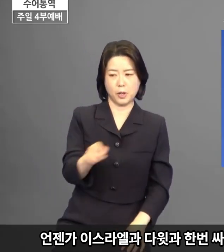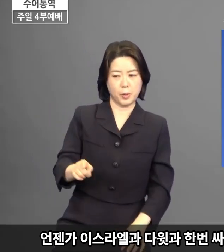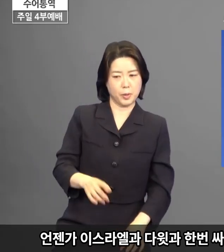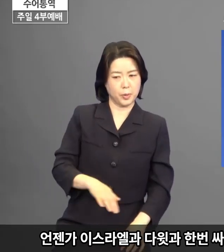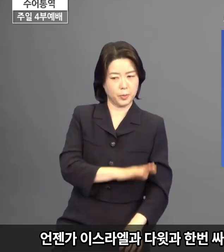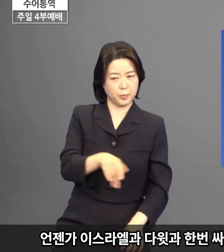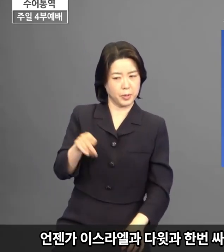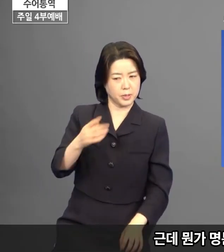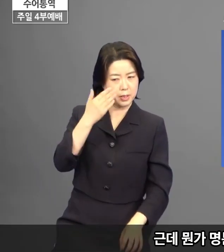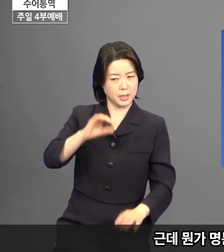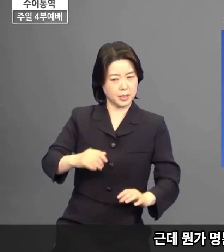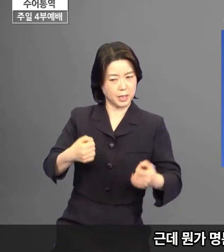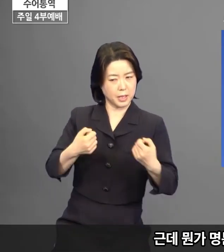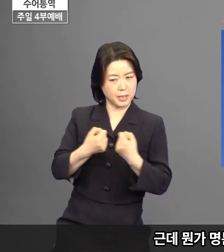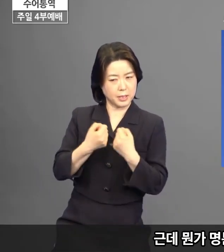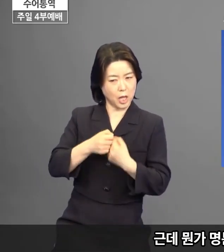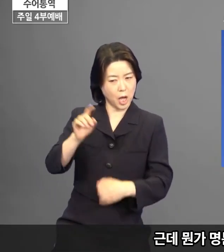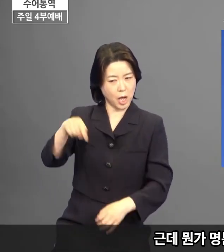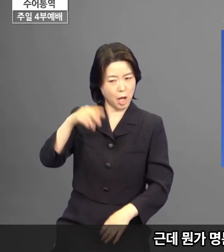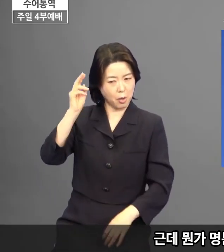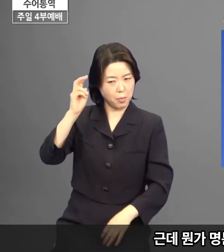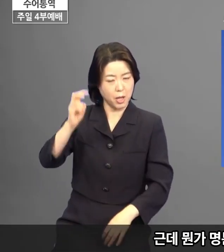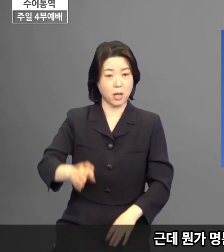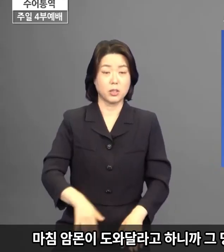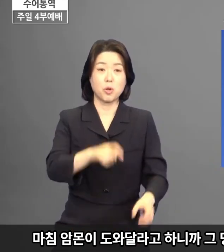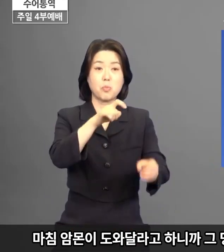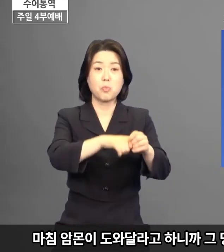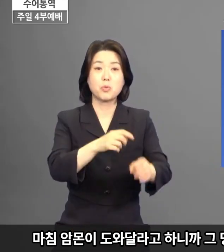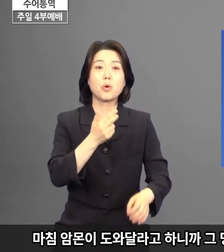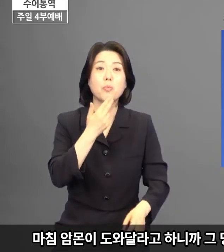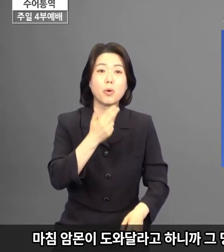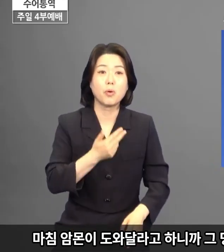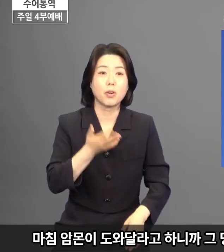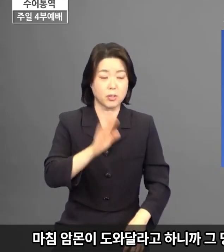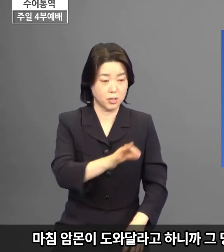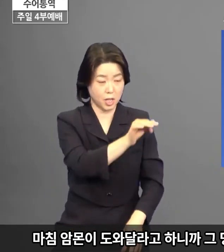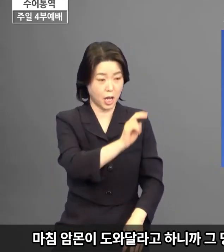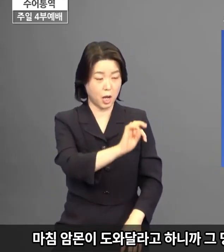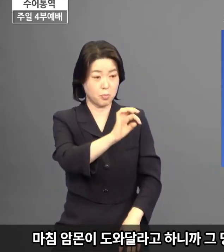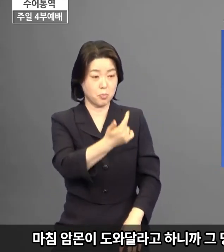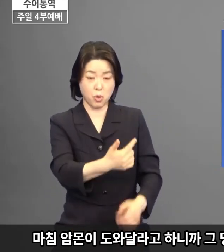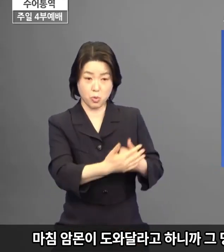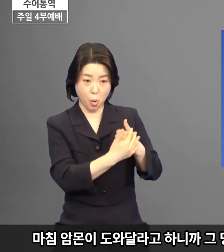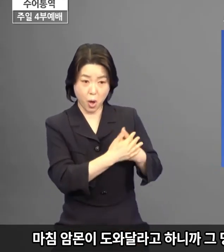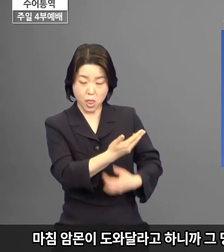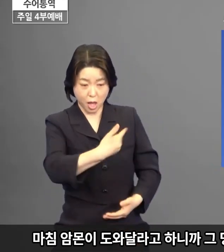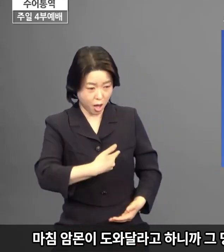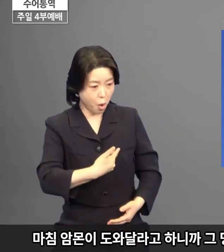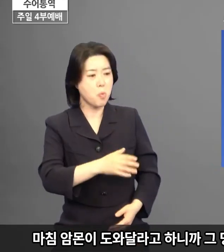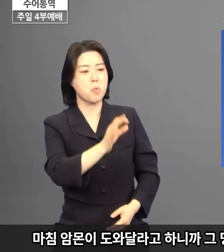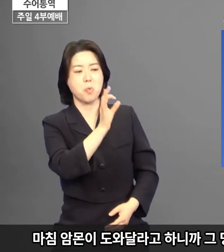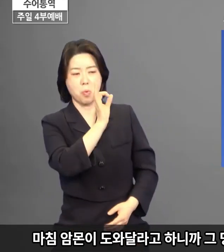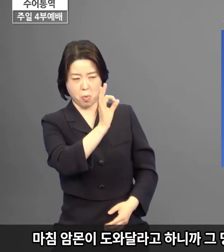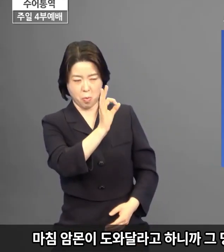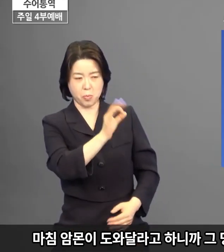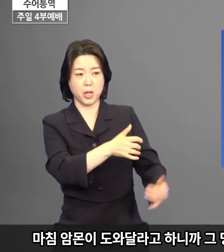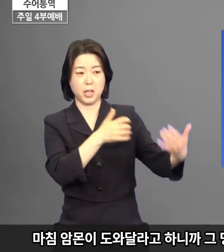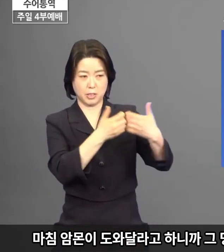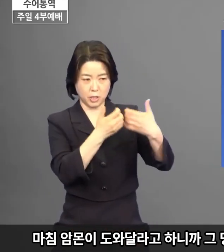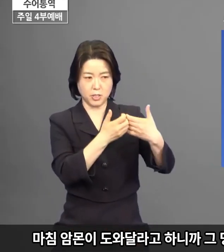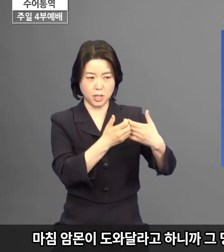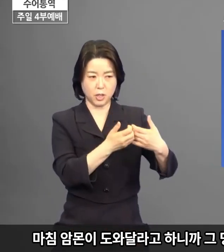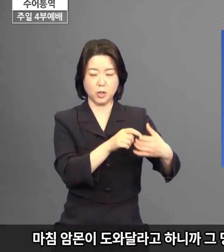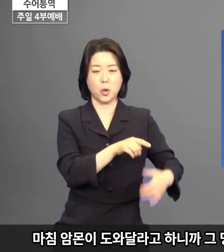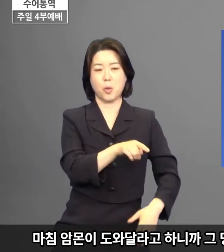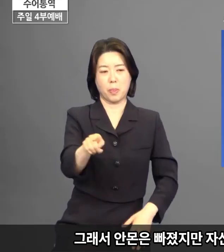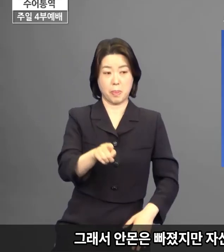생각을 하고 있었던 거죠. 근데 뭔가 명분이 없었는데 마침 암몬이 도와달라고 하니까 그 명분을 가지고 전쟁을 하러